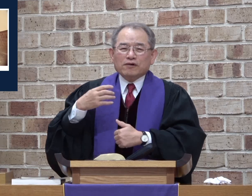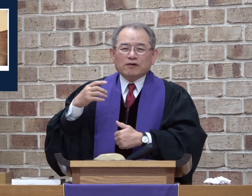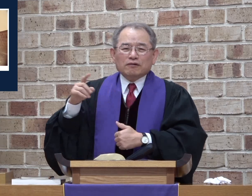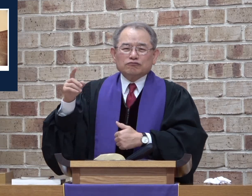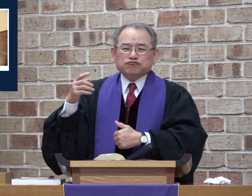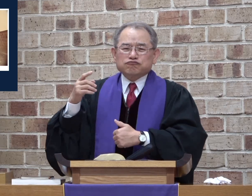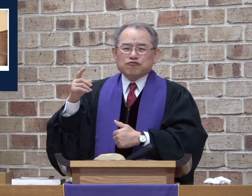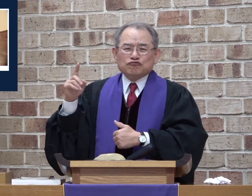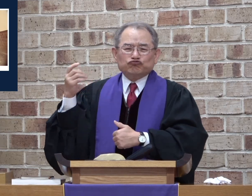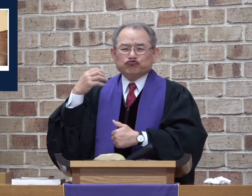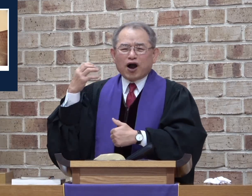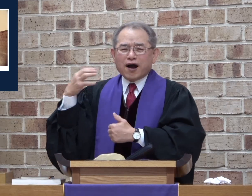협박을 받았습니다.